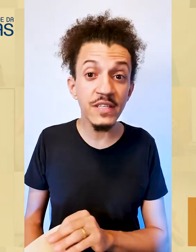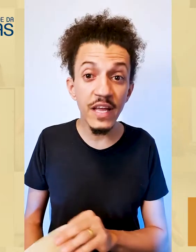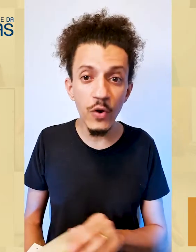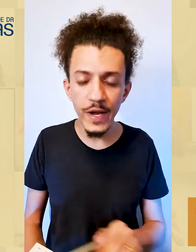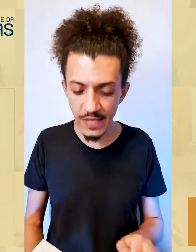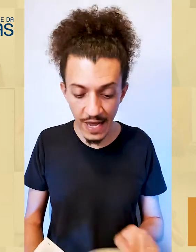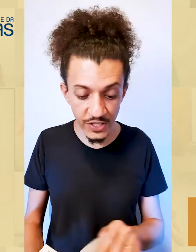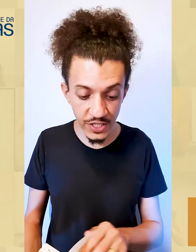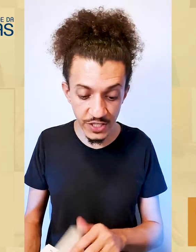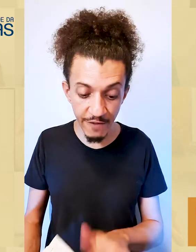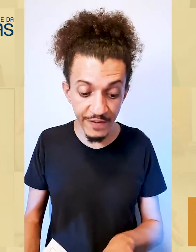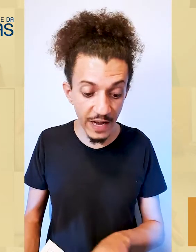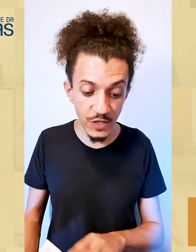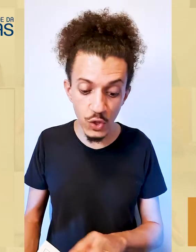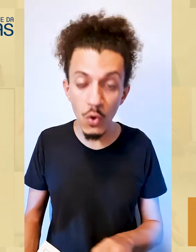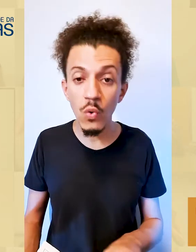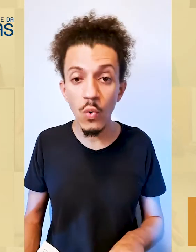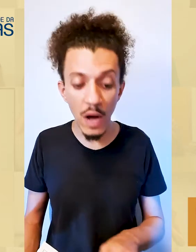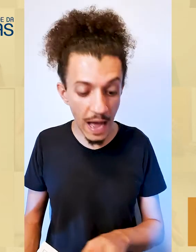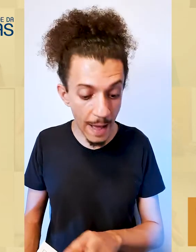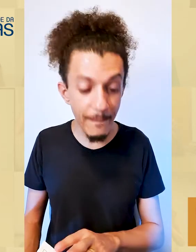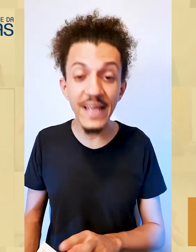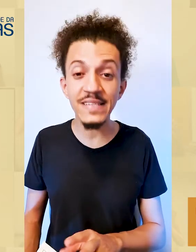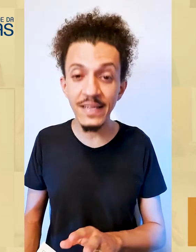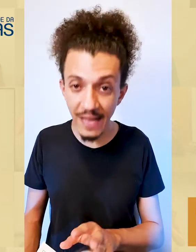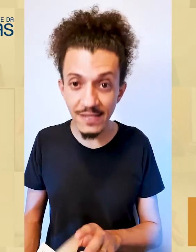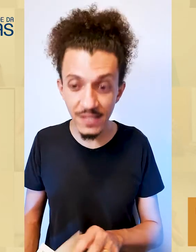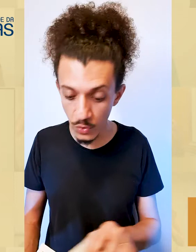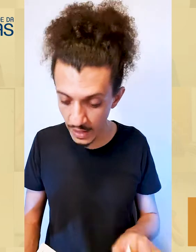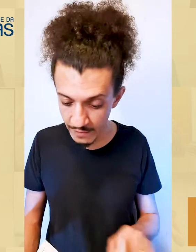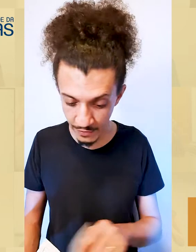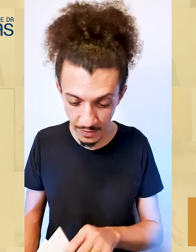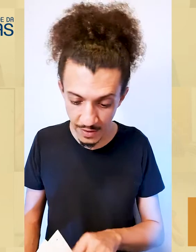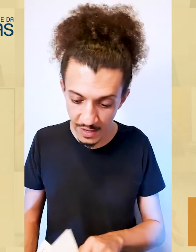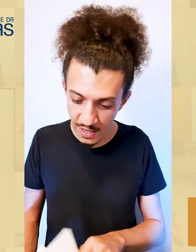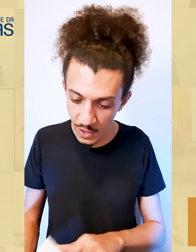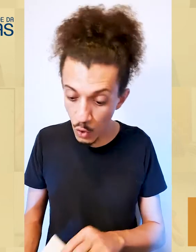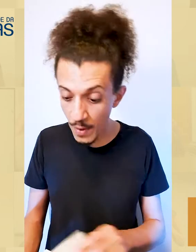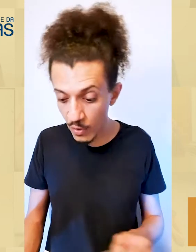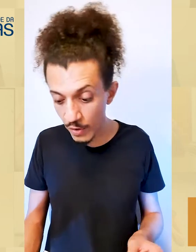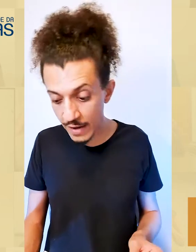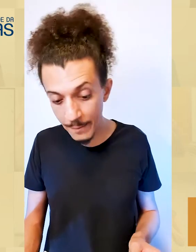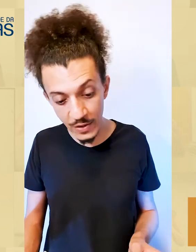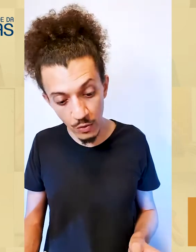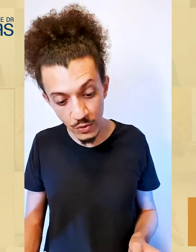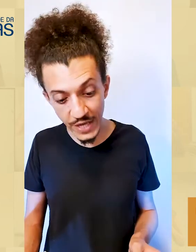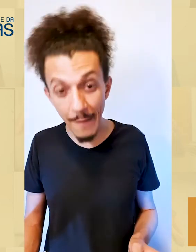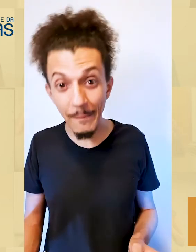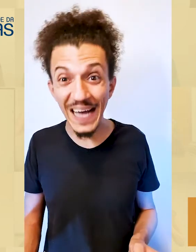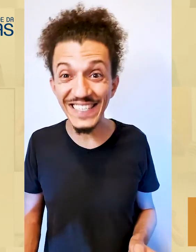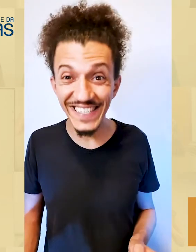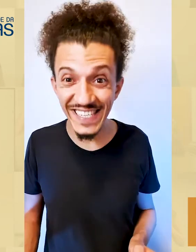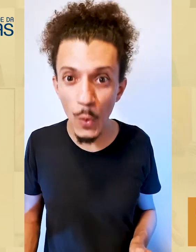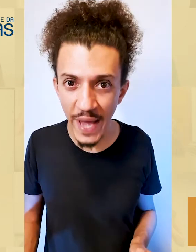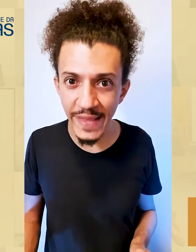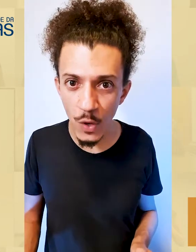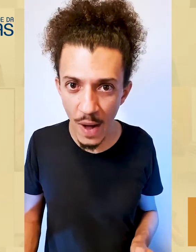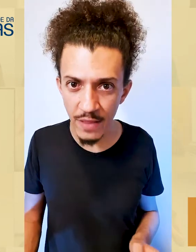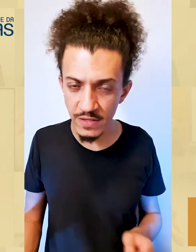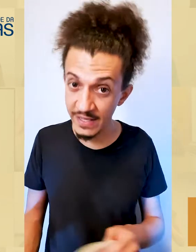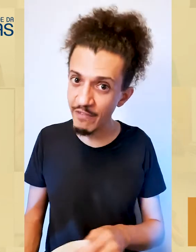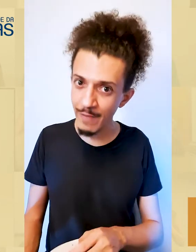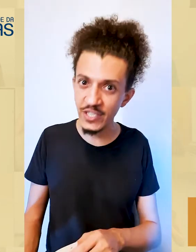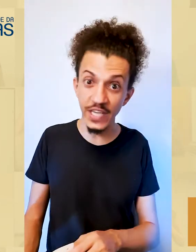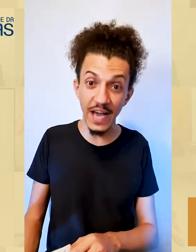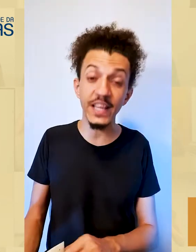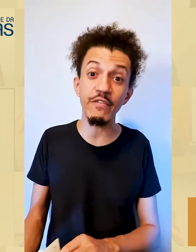lives anteriores a gente já finalizou a apresentação do livro. E como agora o capítulo 1 já é a página 54,